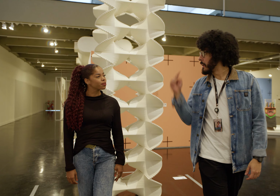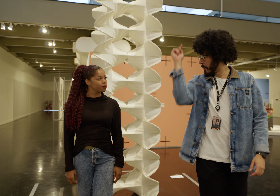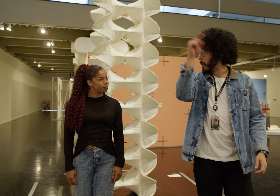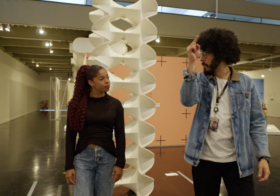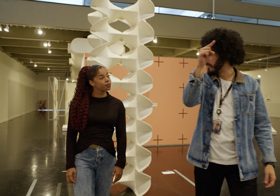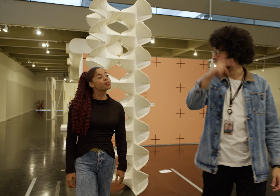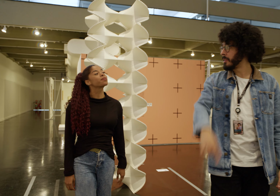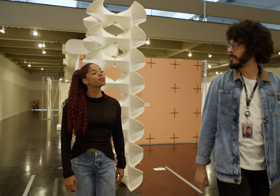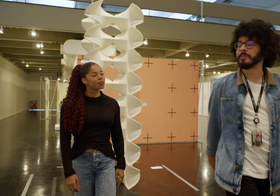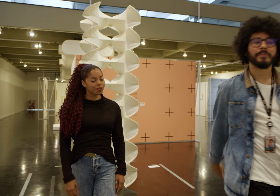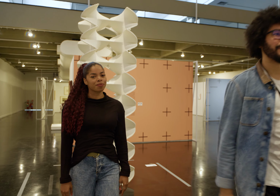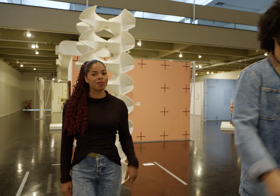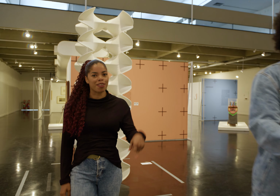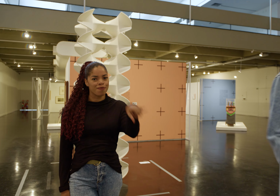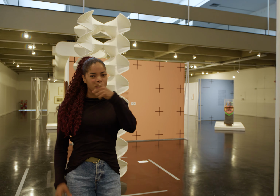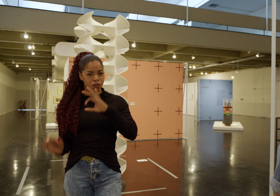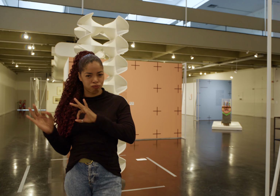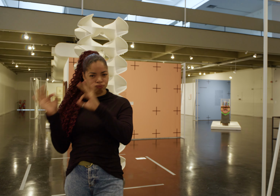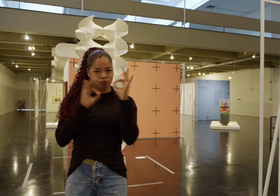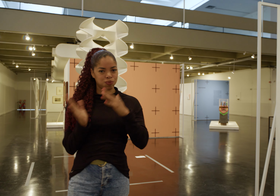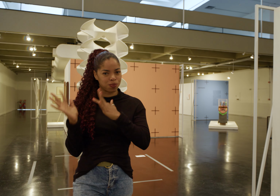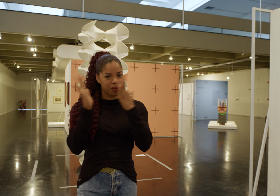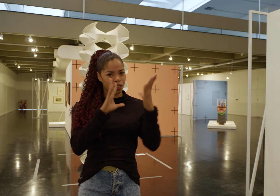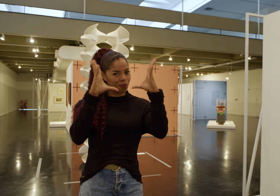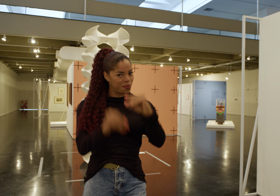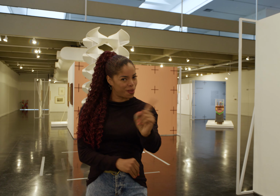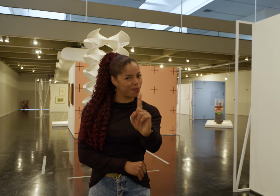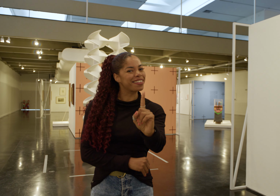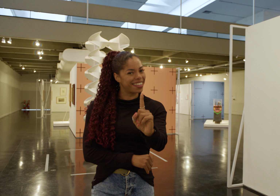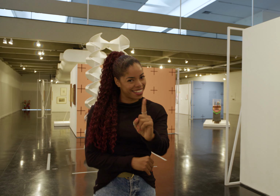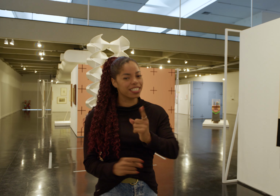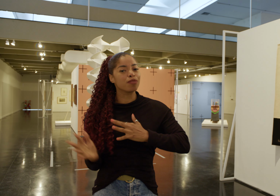Fica com a gente que ainda tem muita coisa para ver. Até logo!